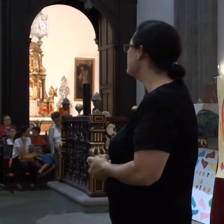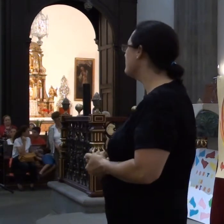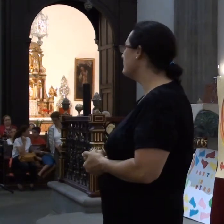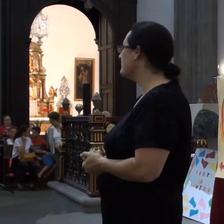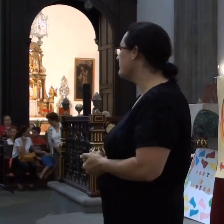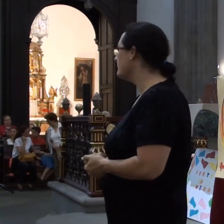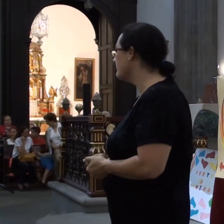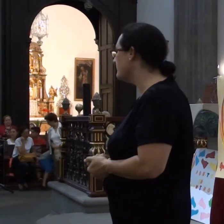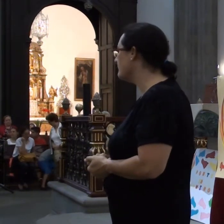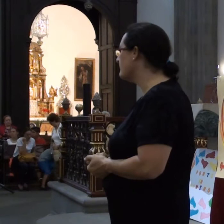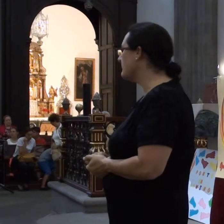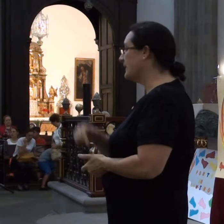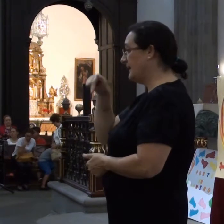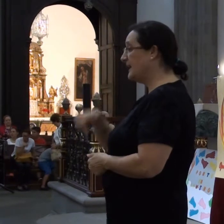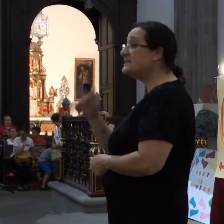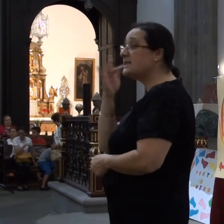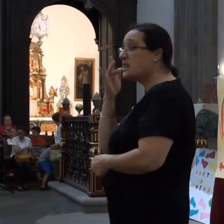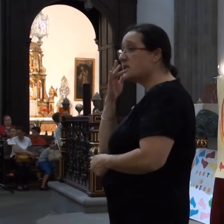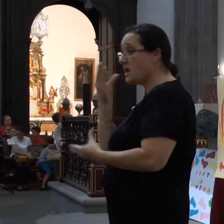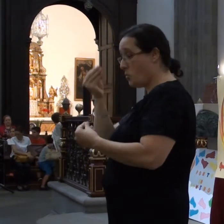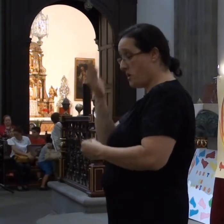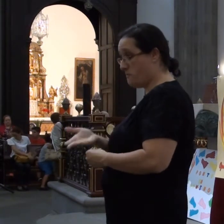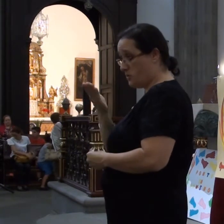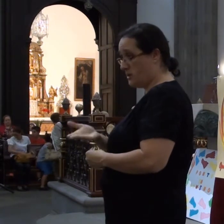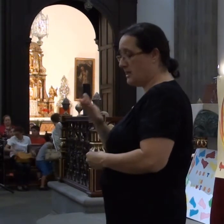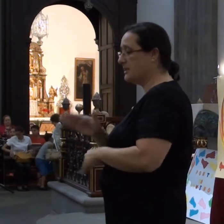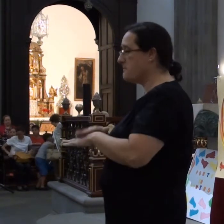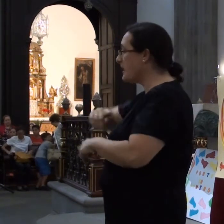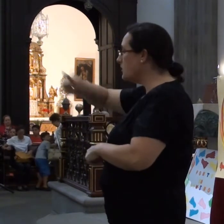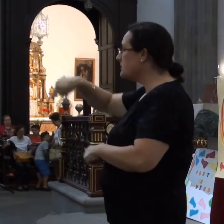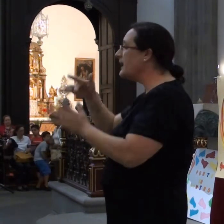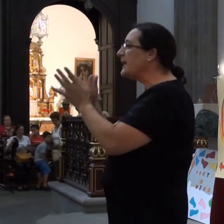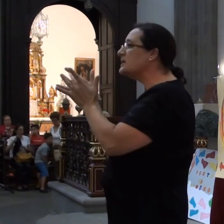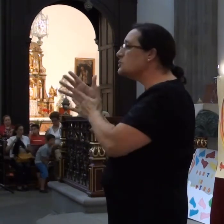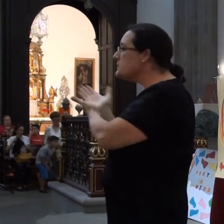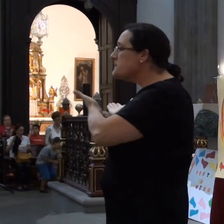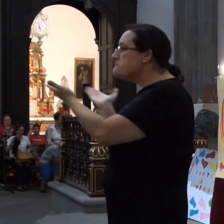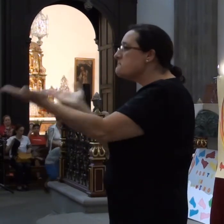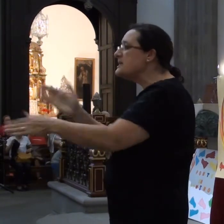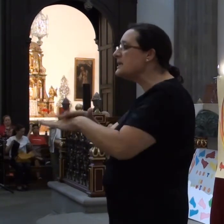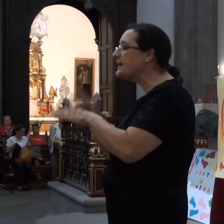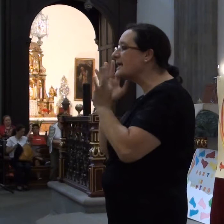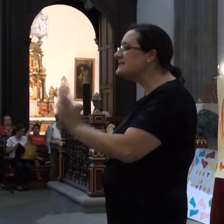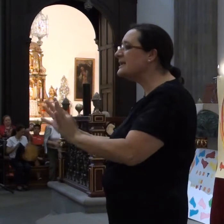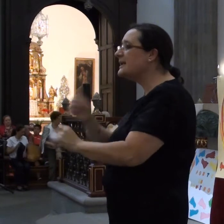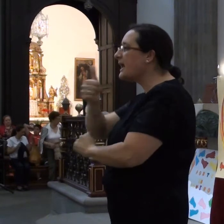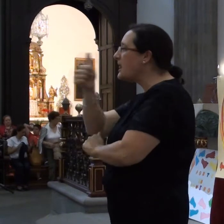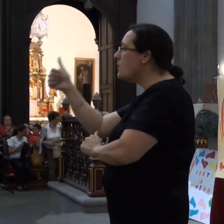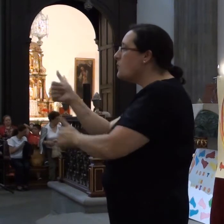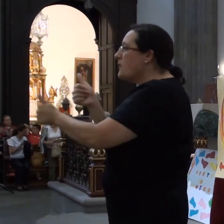en este día tan importante para nosotros Jesús nos invita a ser discípulos